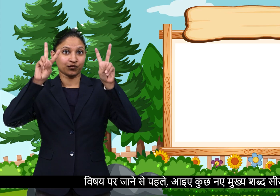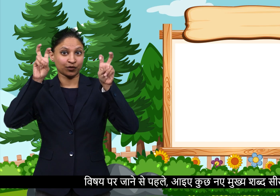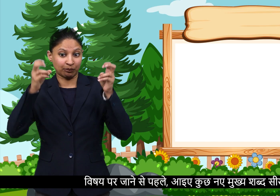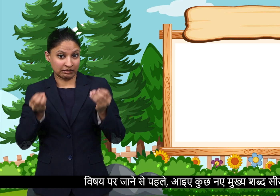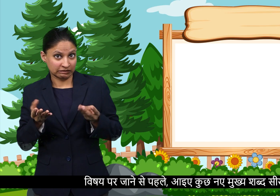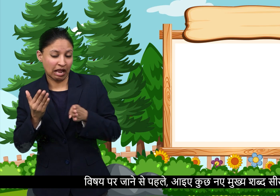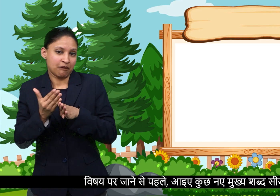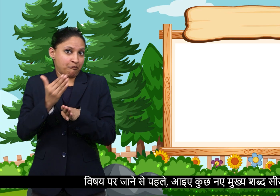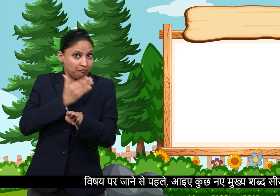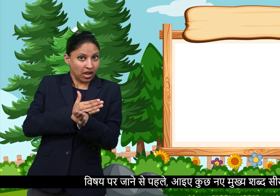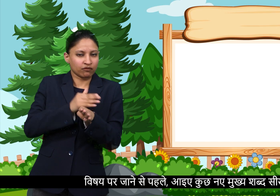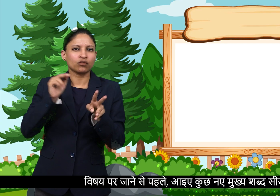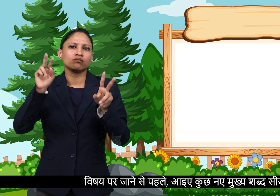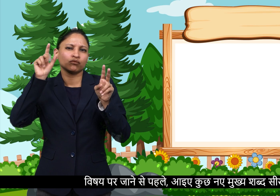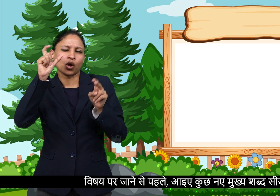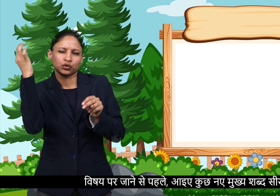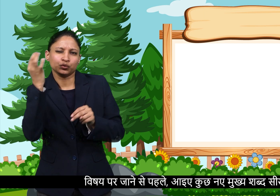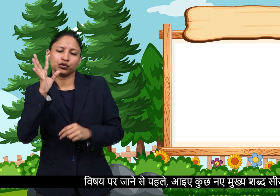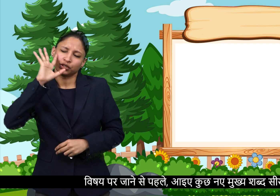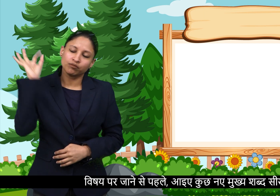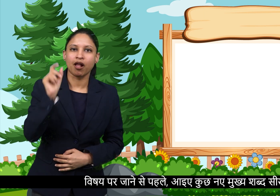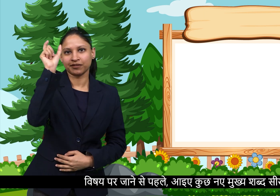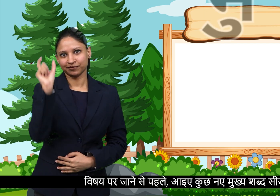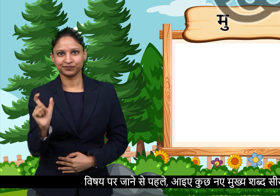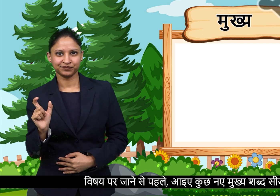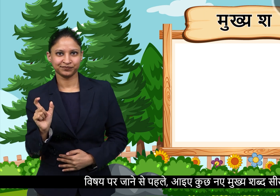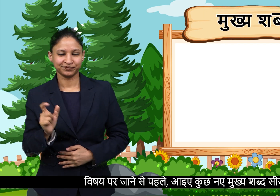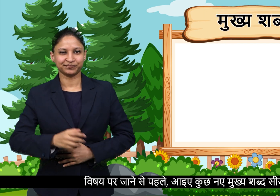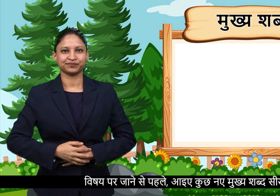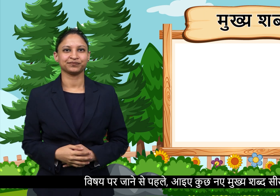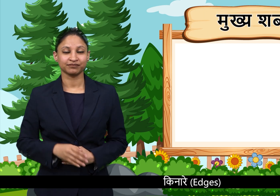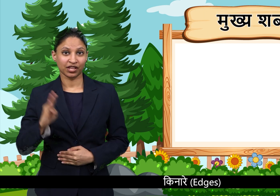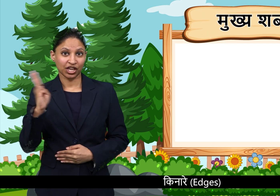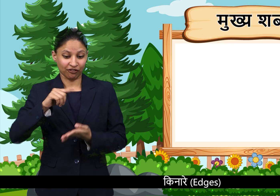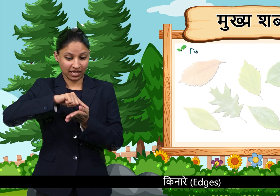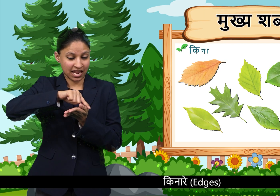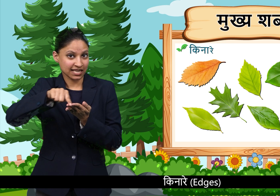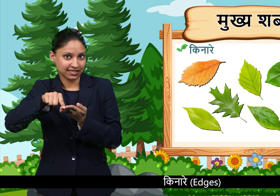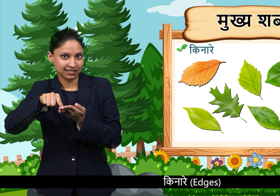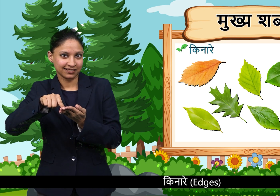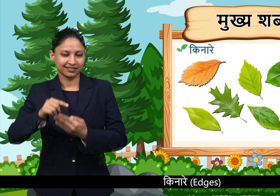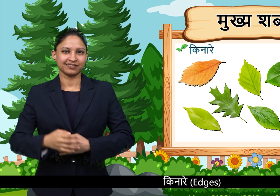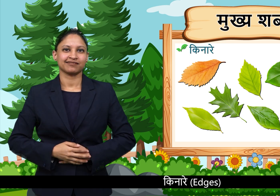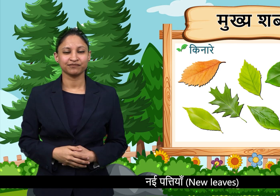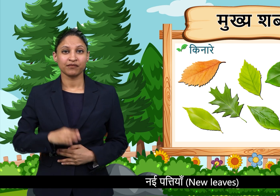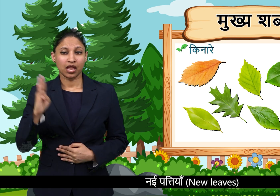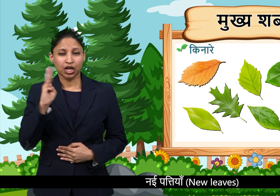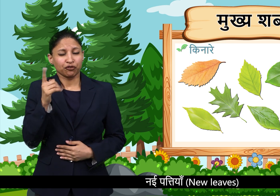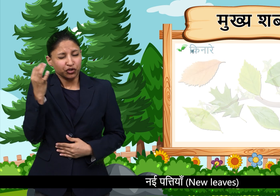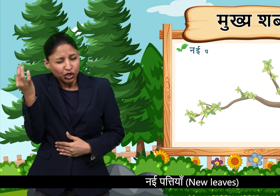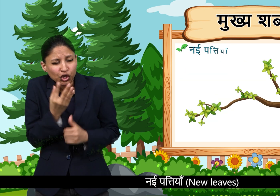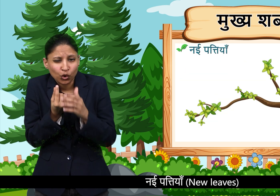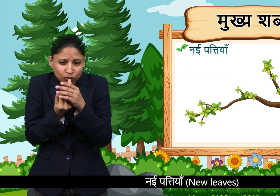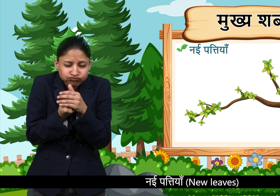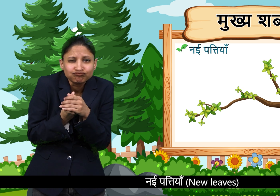विषय पर जाने से पहले आइए कुछ नए मुख्य शब्द सीखते हैं। किनारे, एजेस, नई